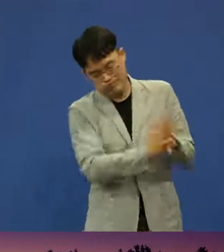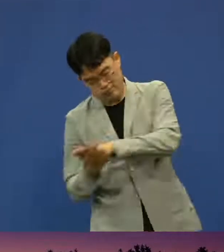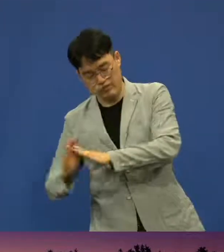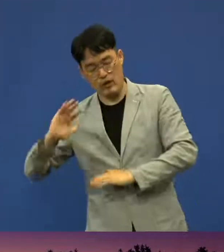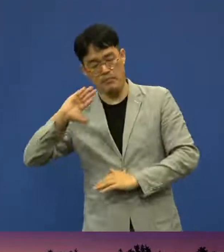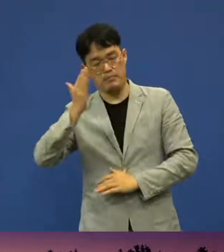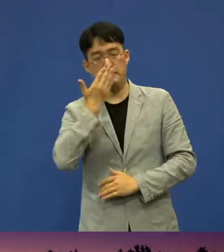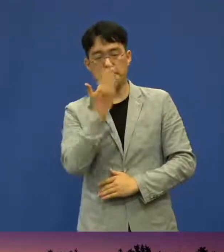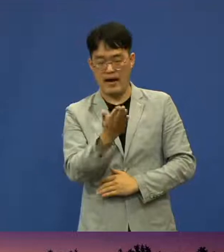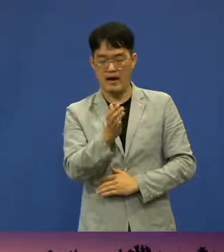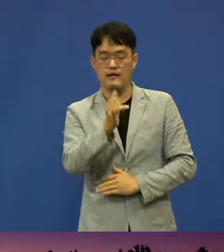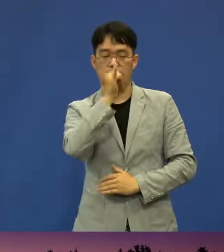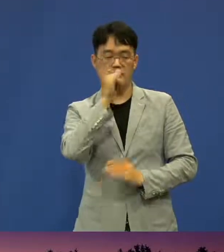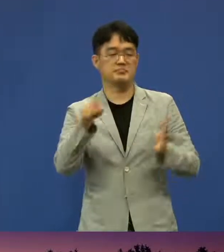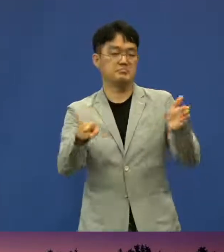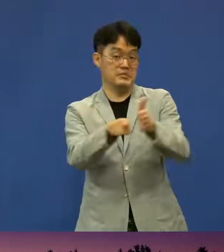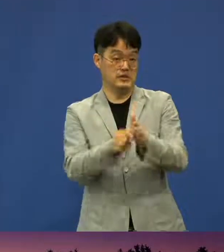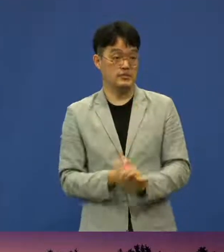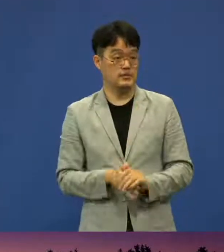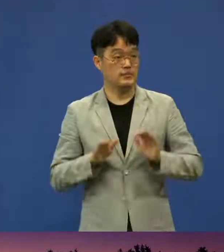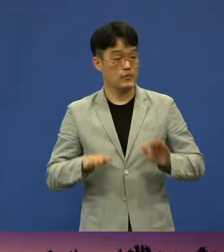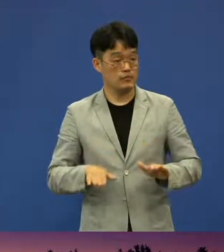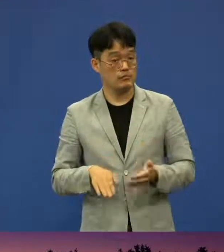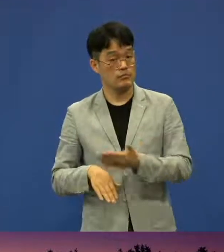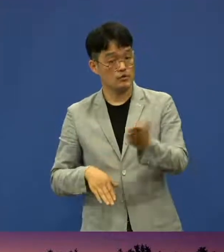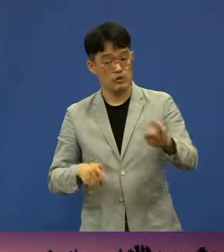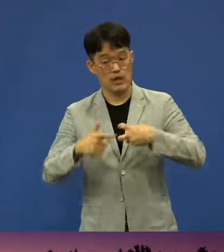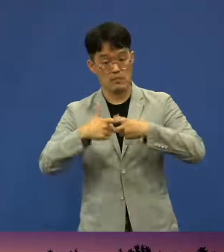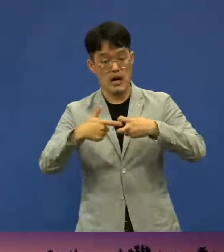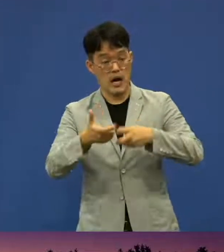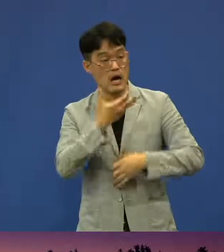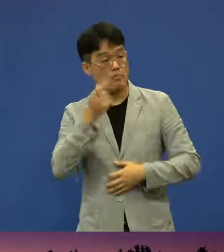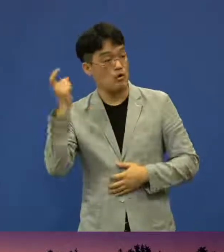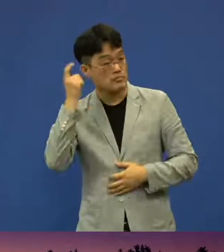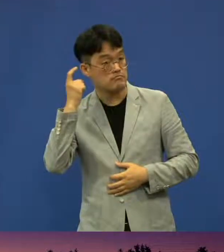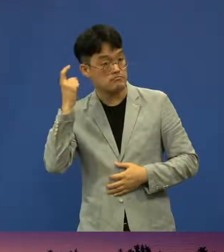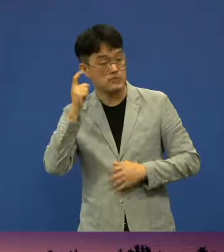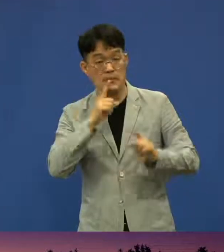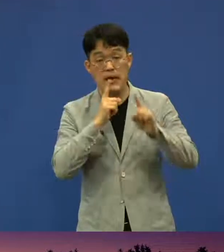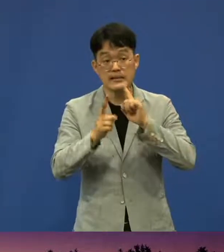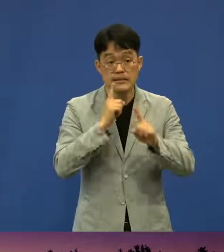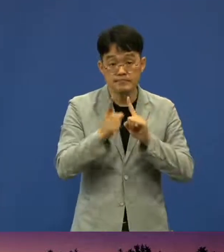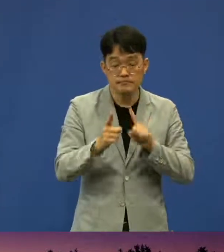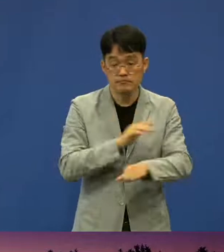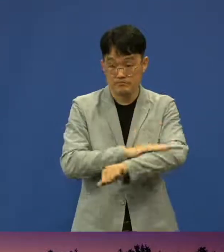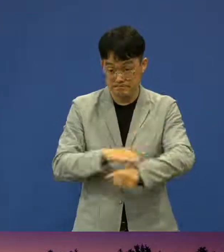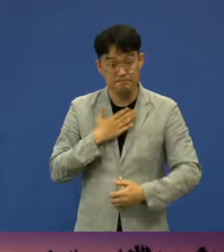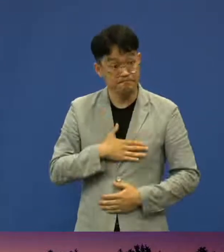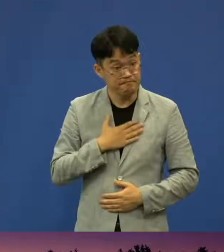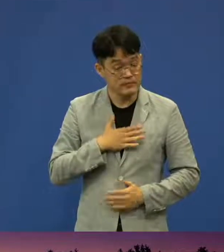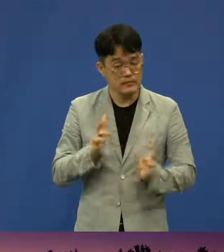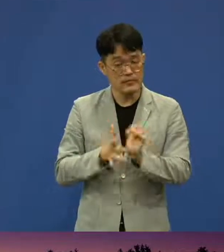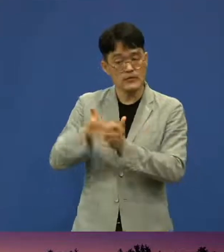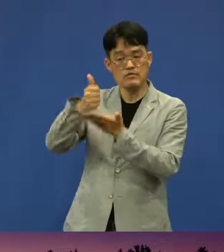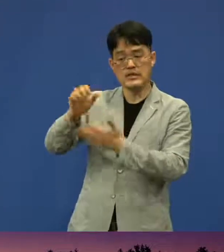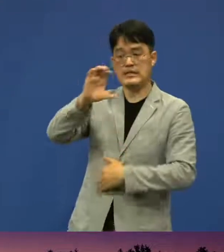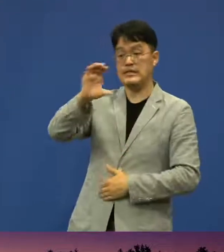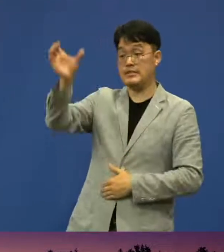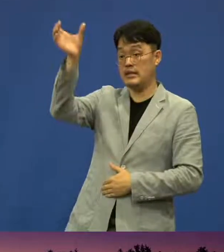마가복음 10장에 있는 말씀은 우리가 잘 아는 말씀이에요. 예수님께서 십자가를 지기로